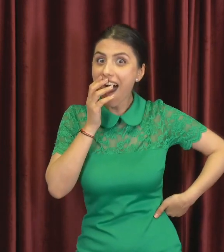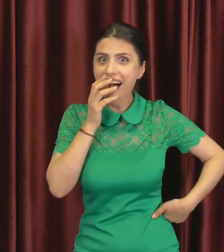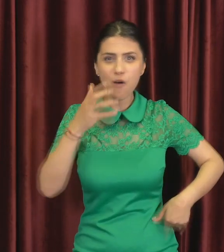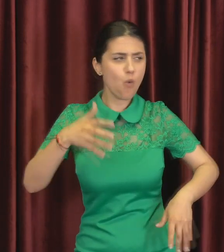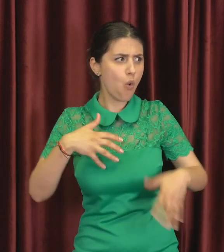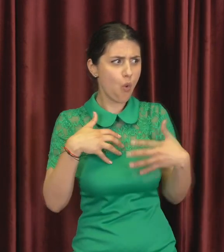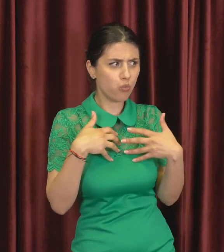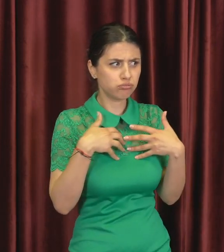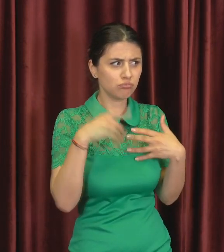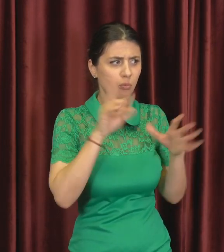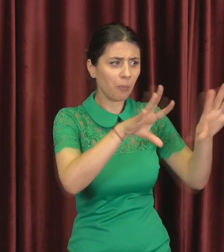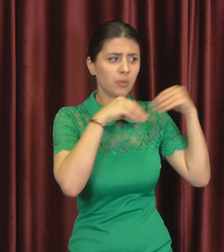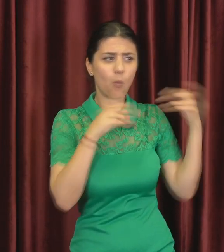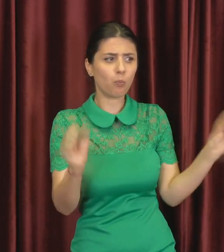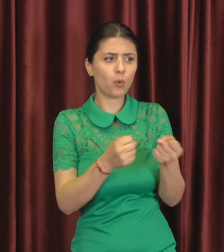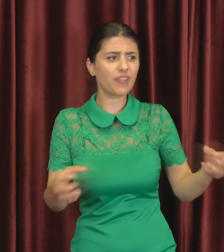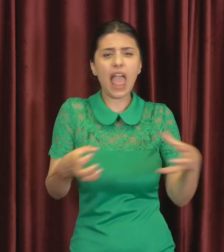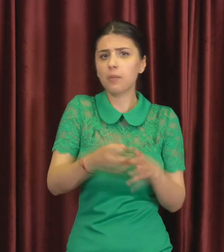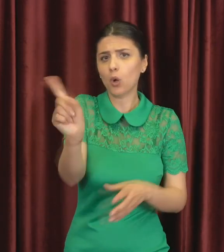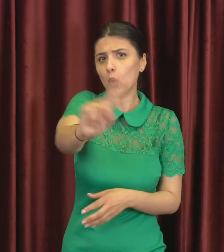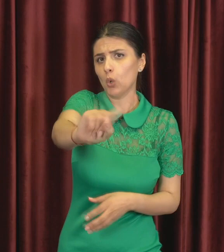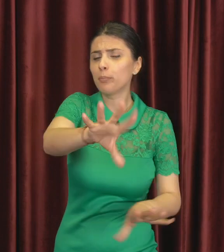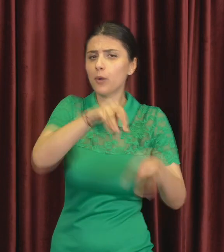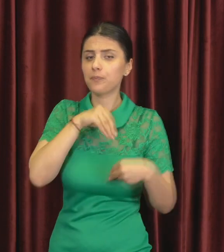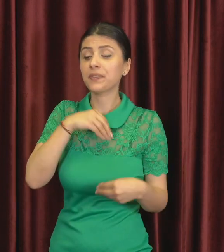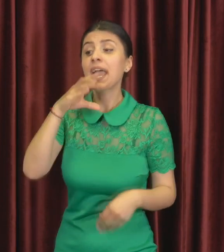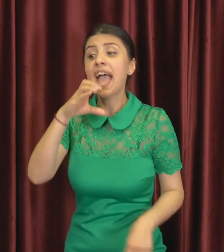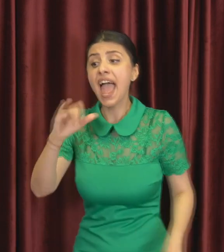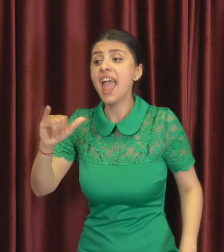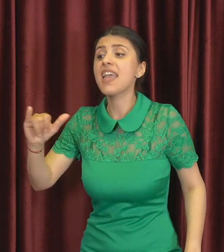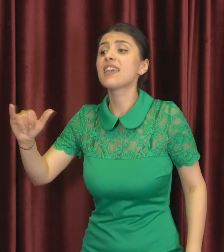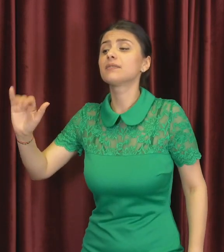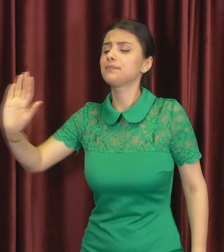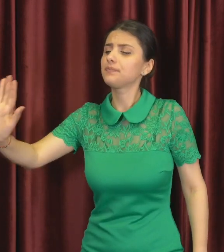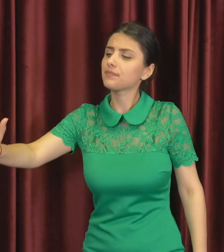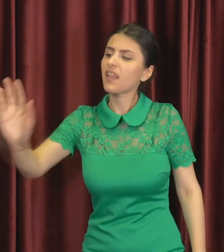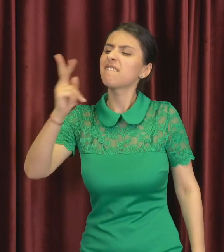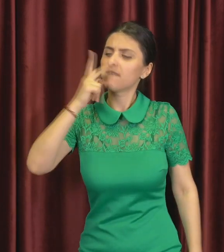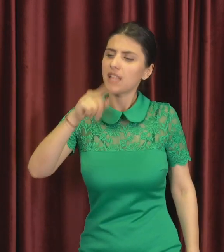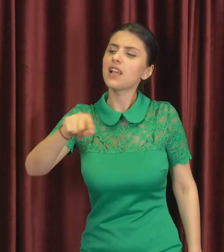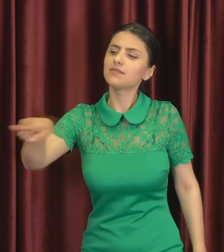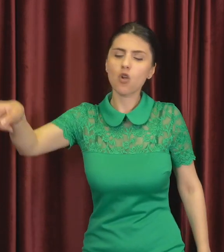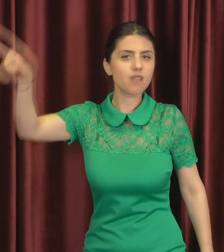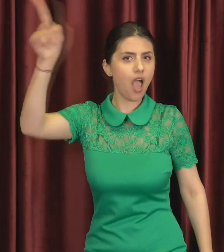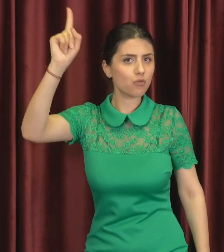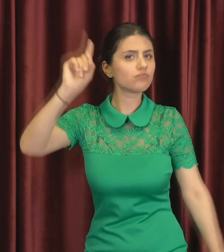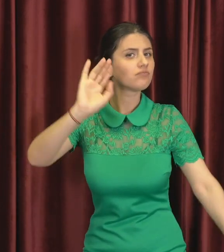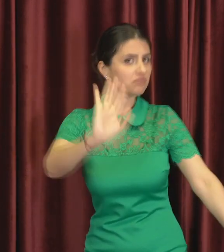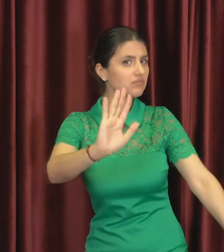Nu te putem primi în echipă, nu te putem primi. Ei, lasă că vedeți voi atunci. Am eu act de